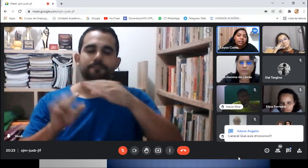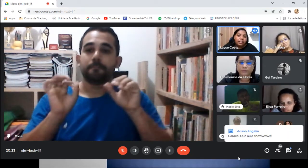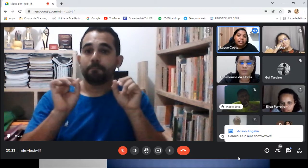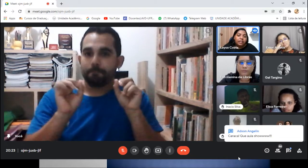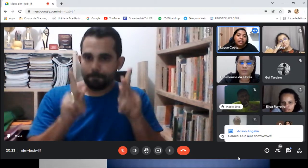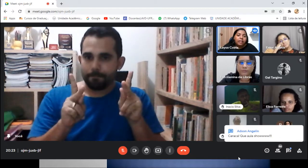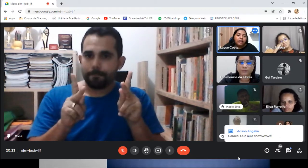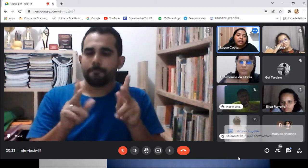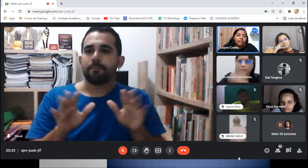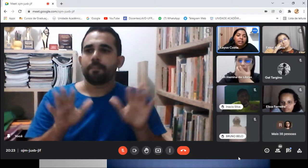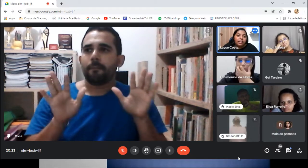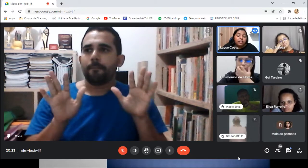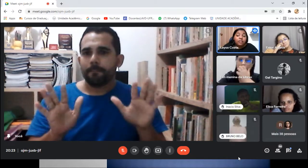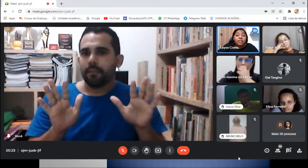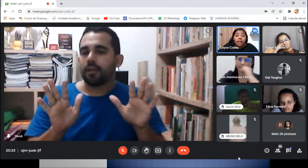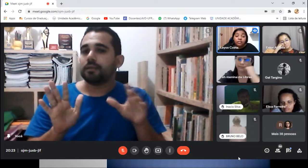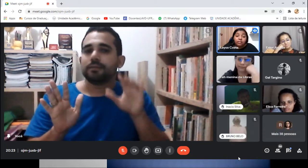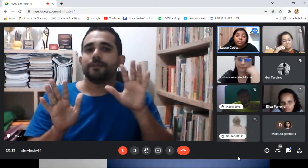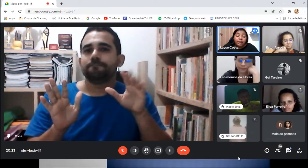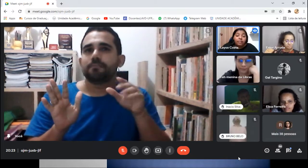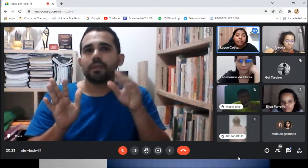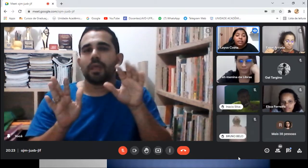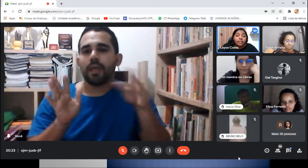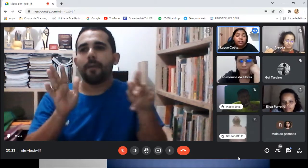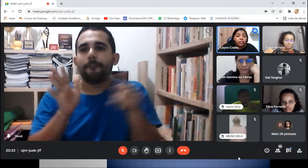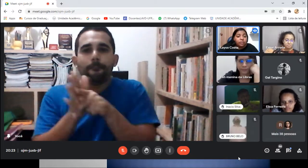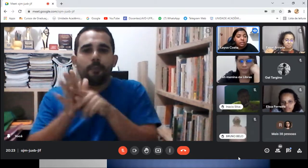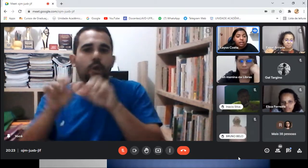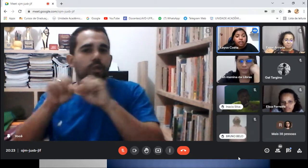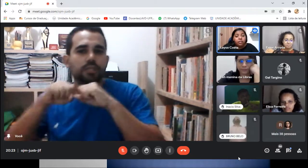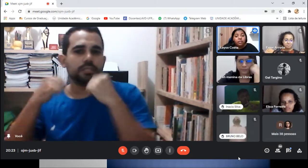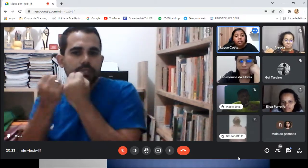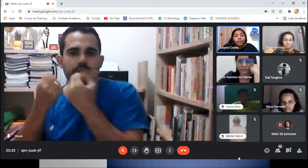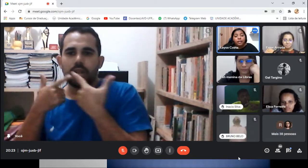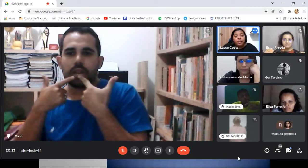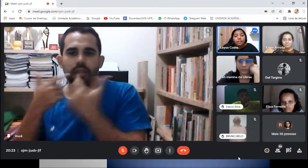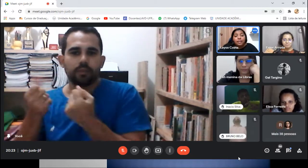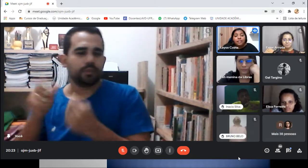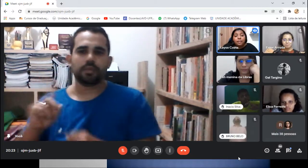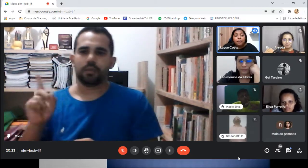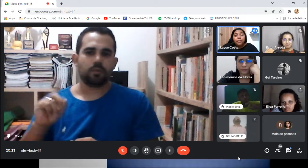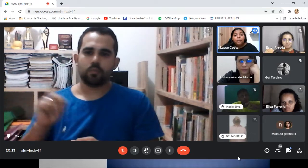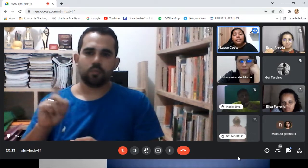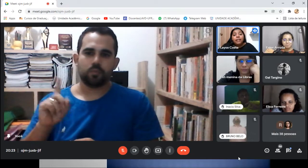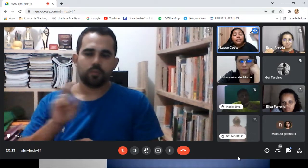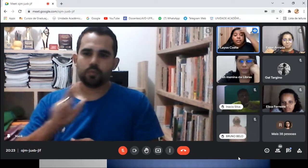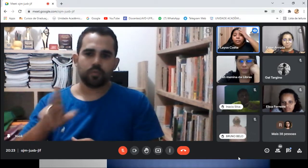diferente, né? Social também, uma variação social, mas isso não é próprio